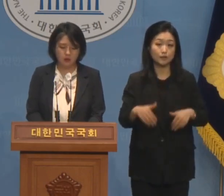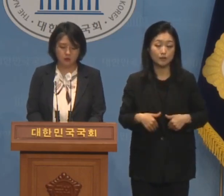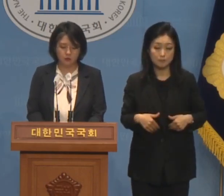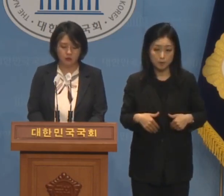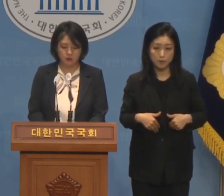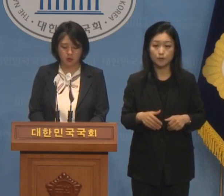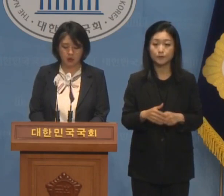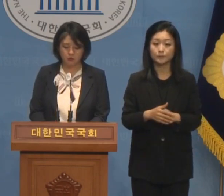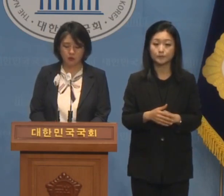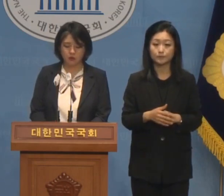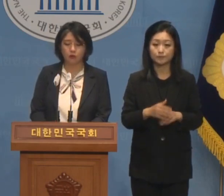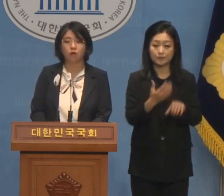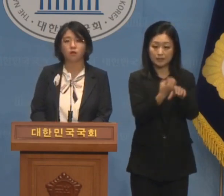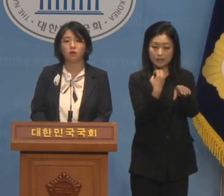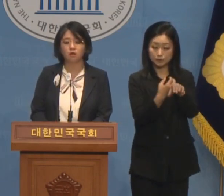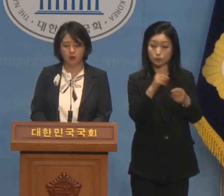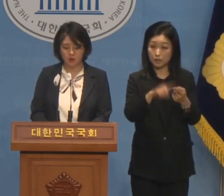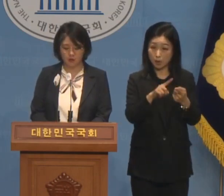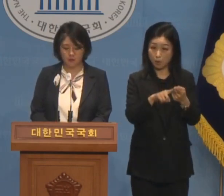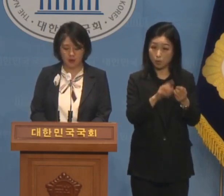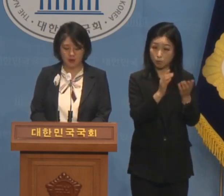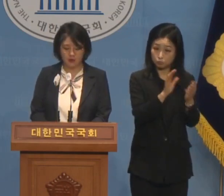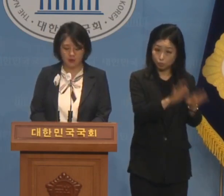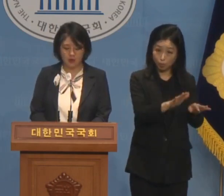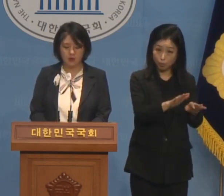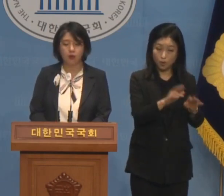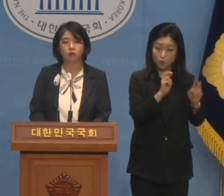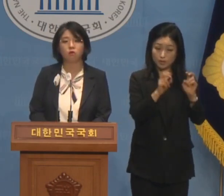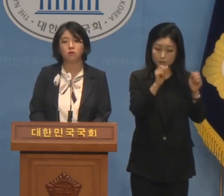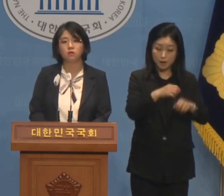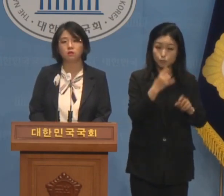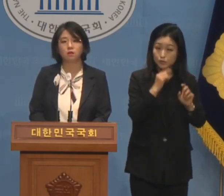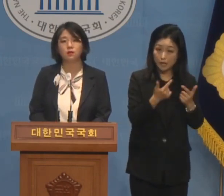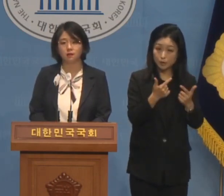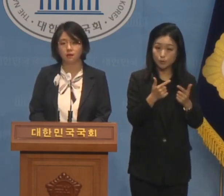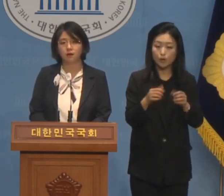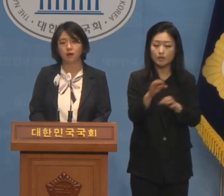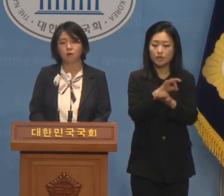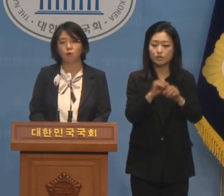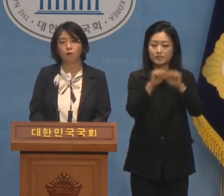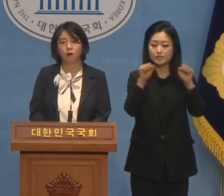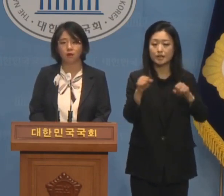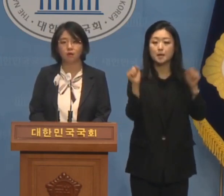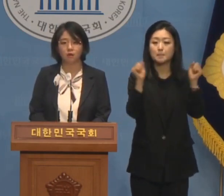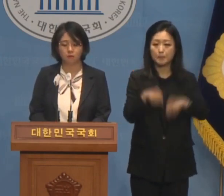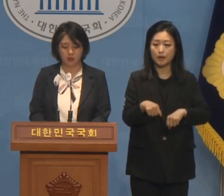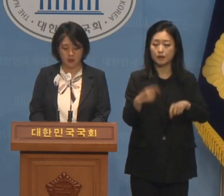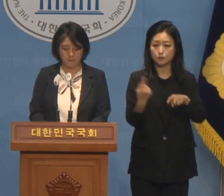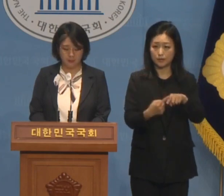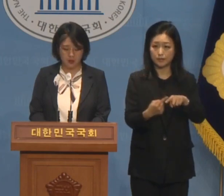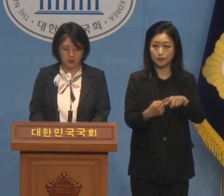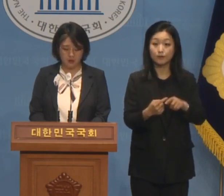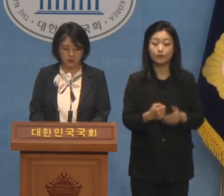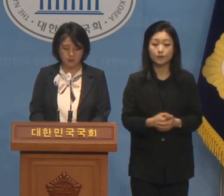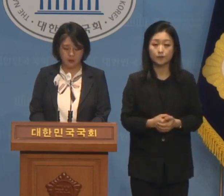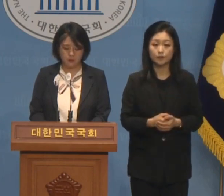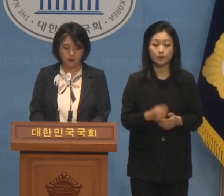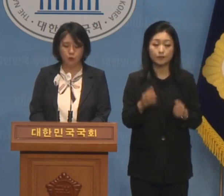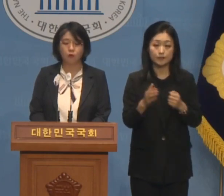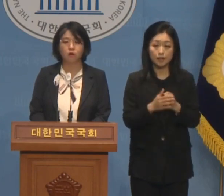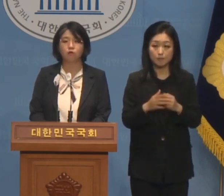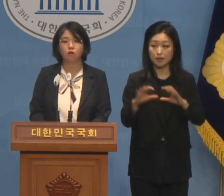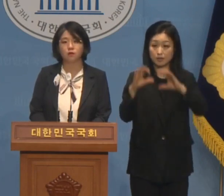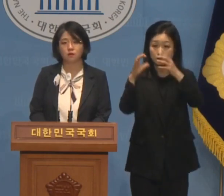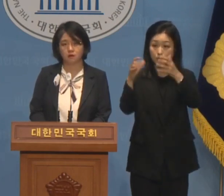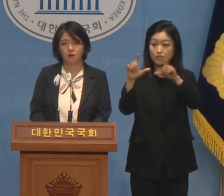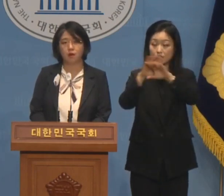경제체제를 계속 그렇게 놔둔다는 건 일개 기업이 망하는 일이 아니라 경제 시스템 자체가 공멸하는 길입니다. 그것이 바로